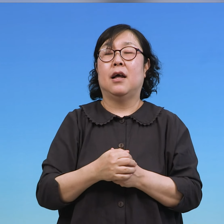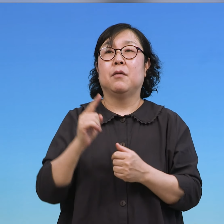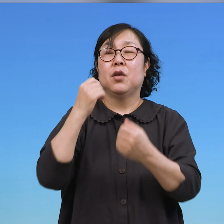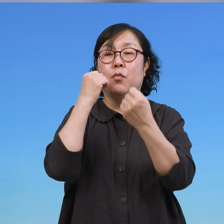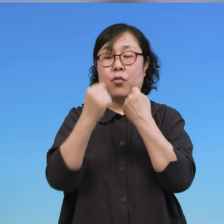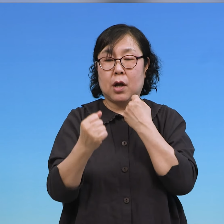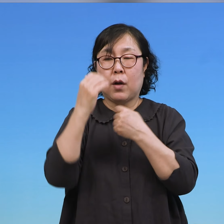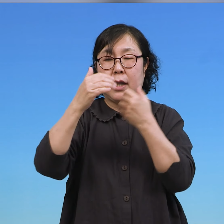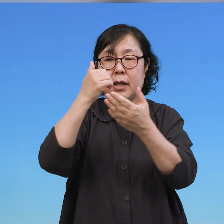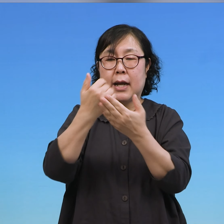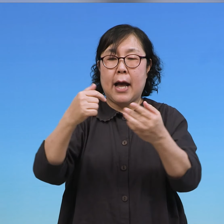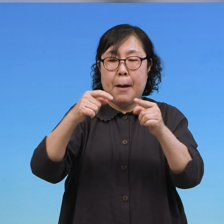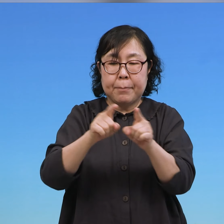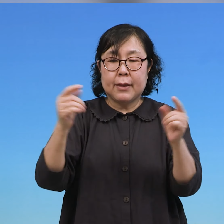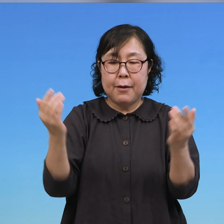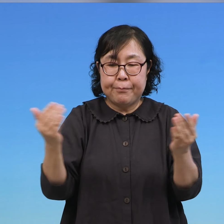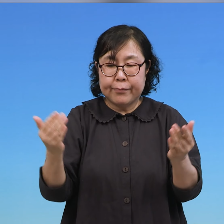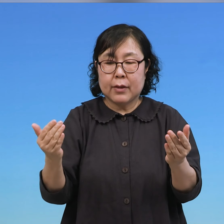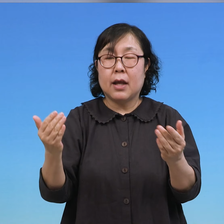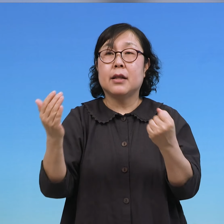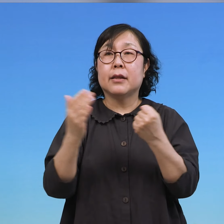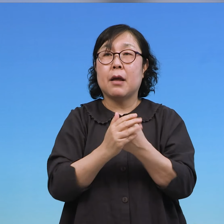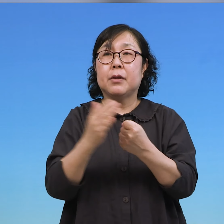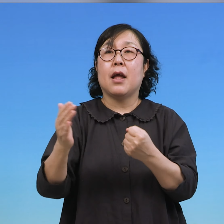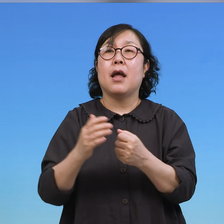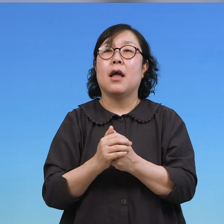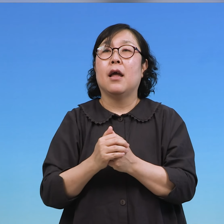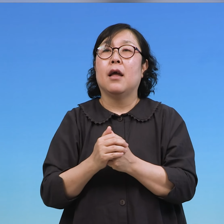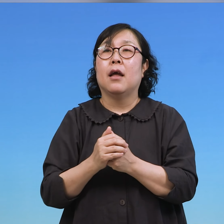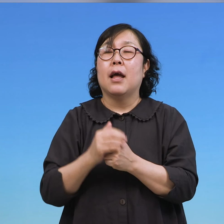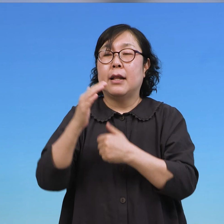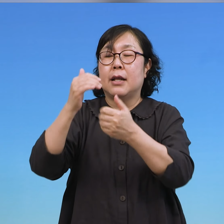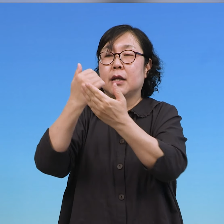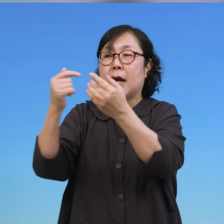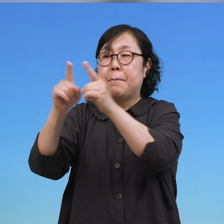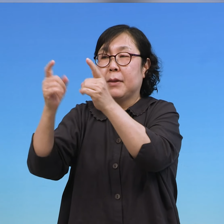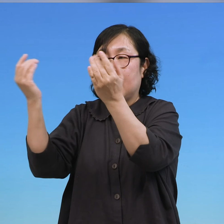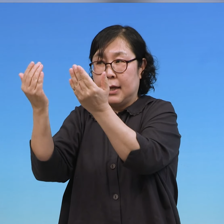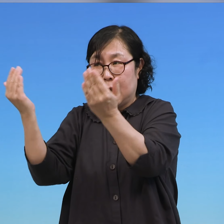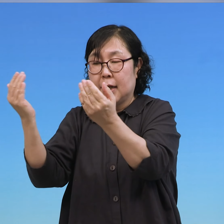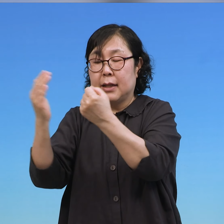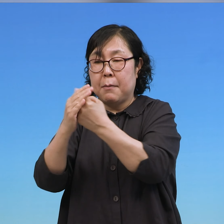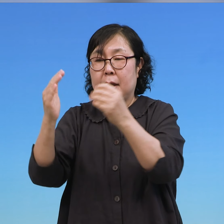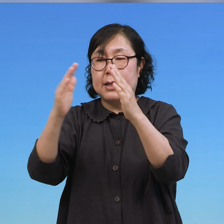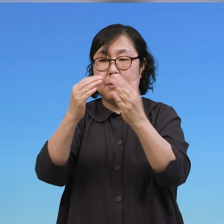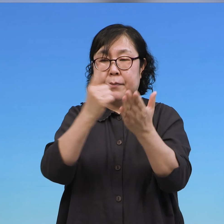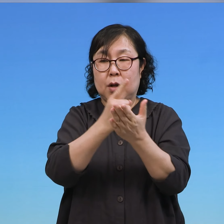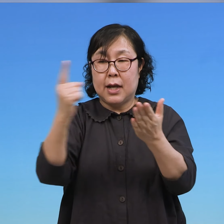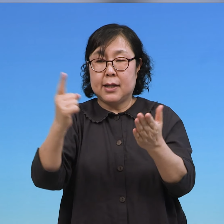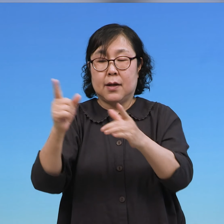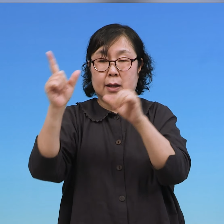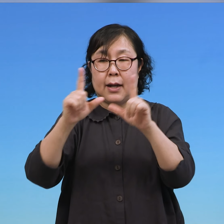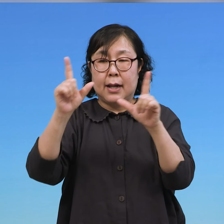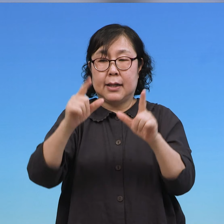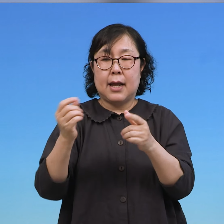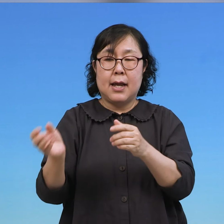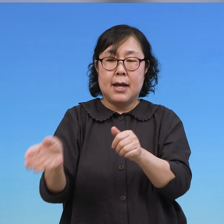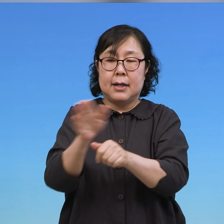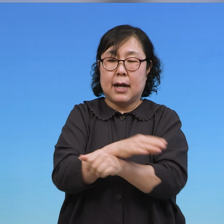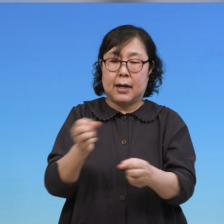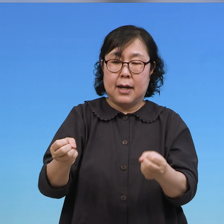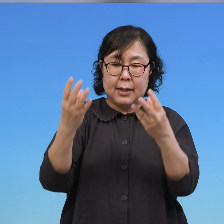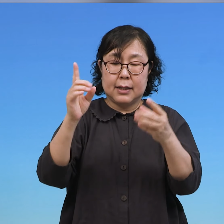그럼에도 불구하고 하나님과 동역해야 되니까, 그래서 제가 또 다시 집을 나와서 지내는 과정에서